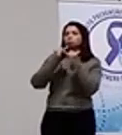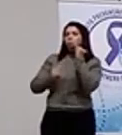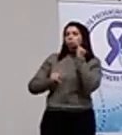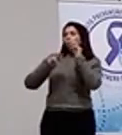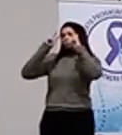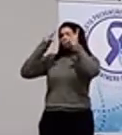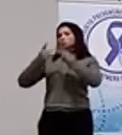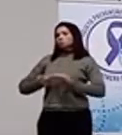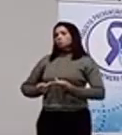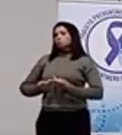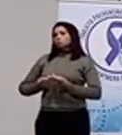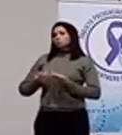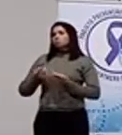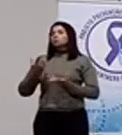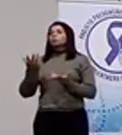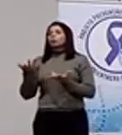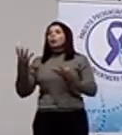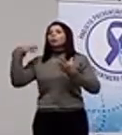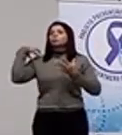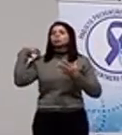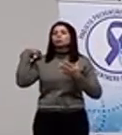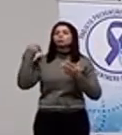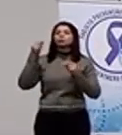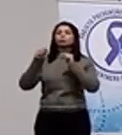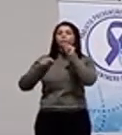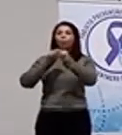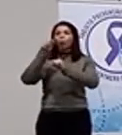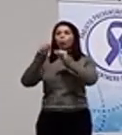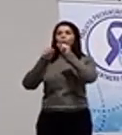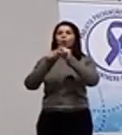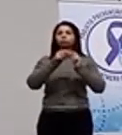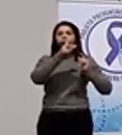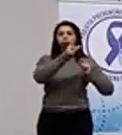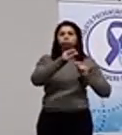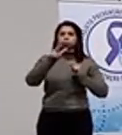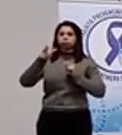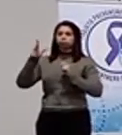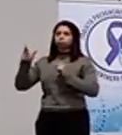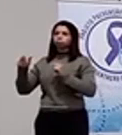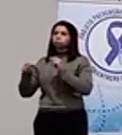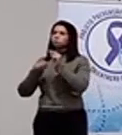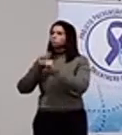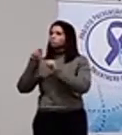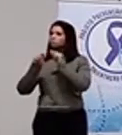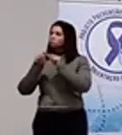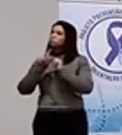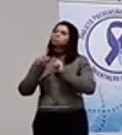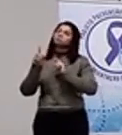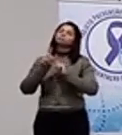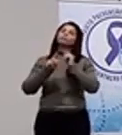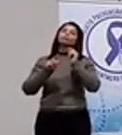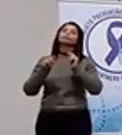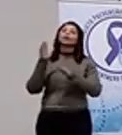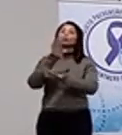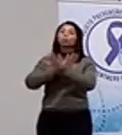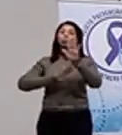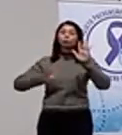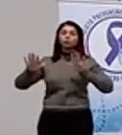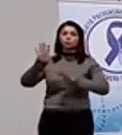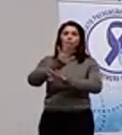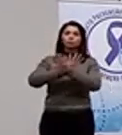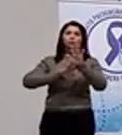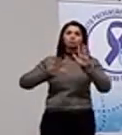no mamífero funciona no outro. Então você tem que ter muito cuidado ao extrapolar o efeito de um tratamento,